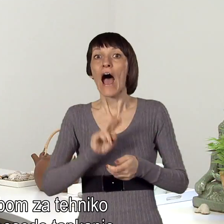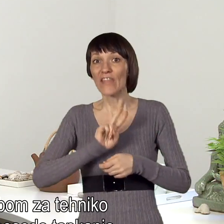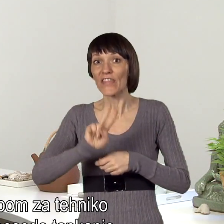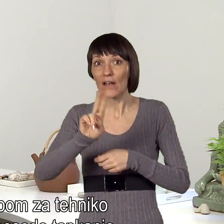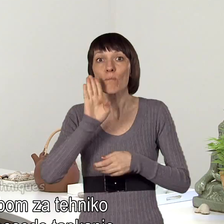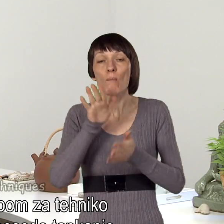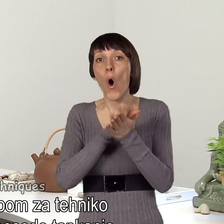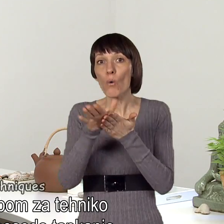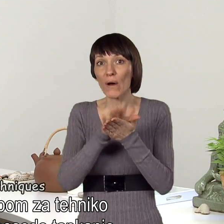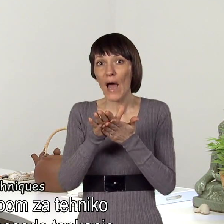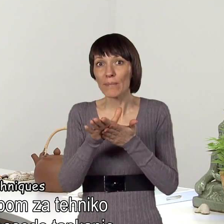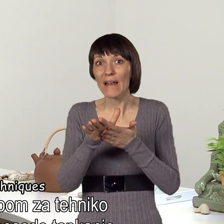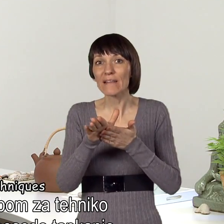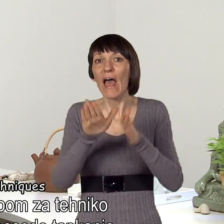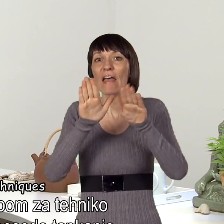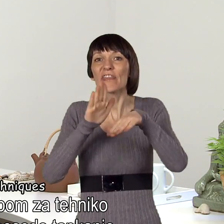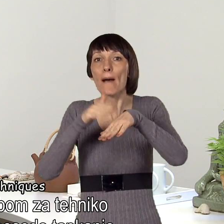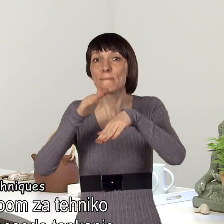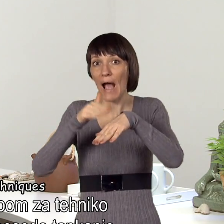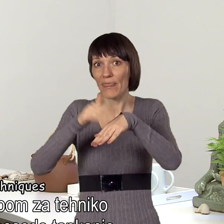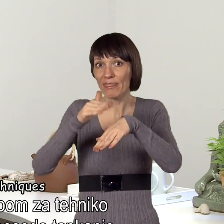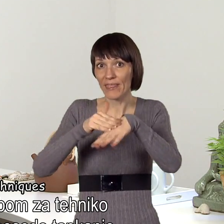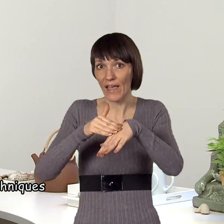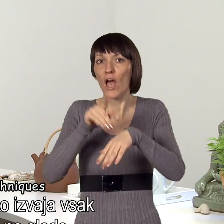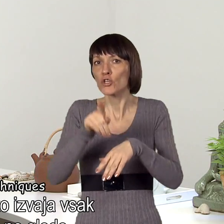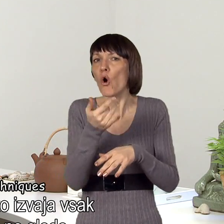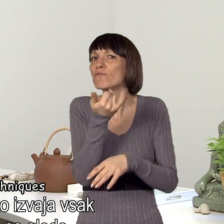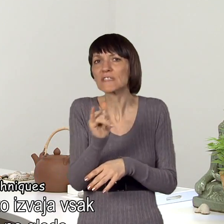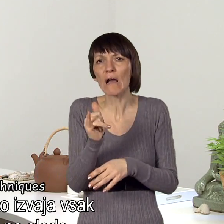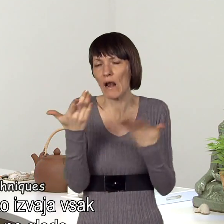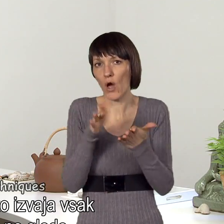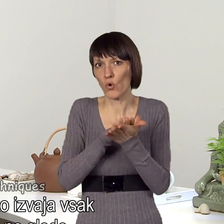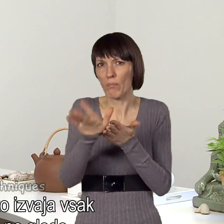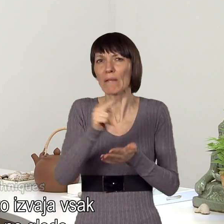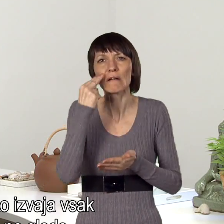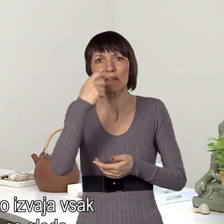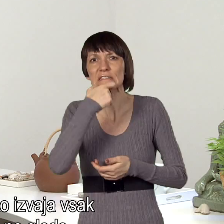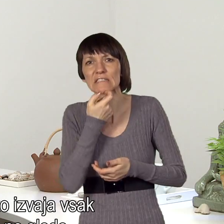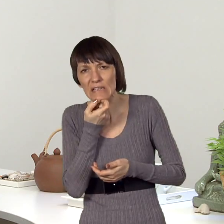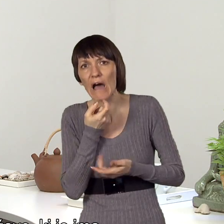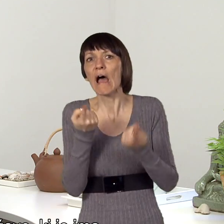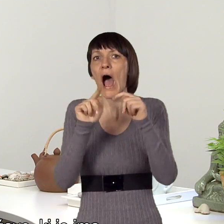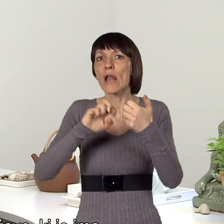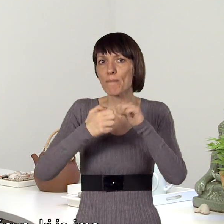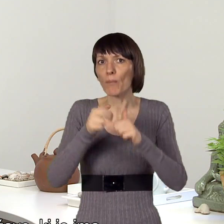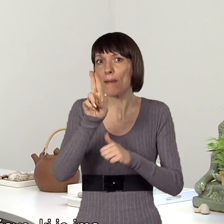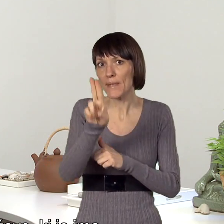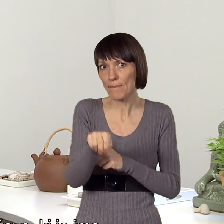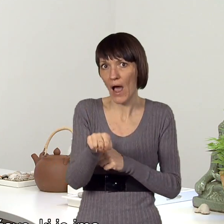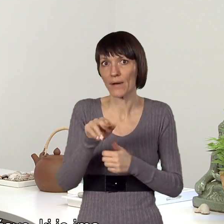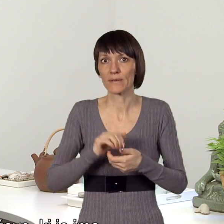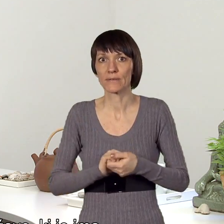V nadaljevanju bomo uporabljala za EFT tehniko tapkanje. In sicer tapkanje lahko uporablja vsak izmed nas, ne glede na starost in težavo, ki jo